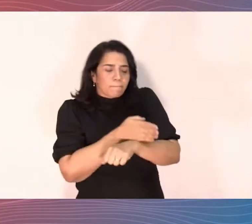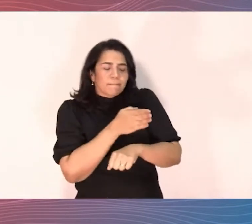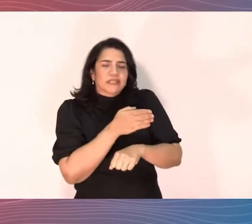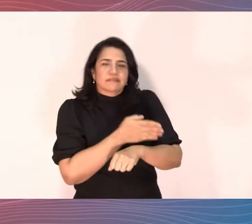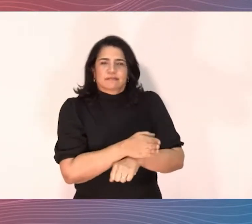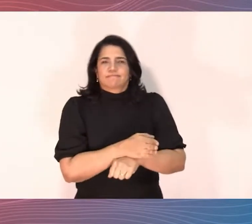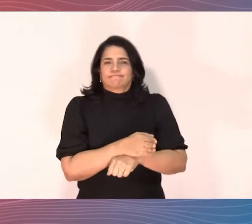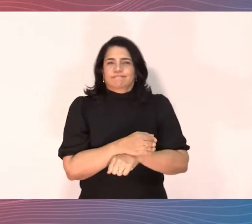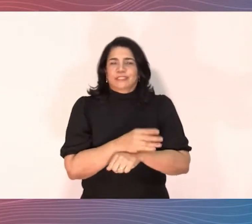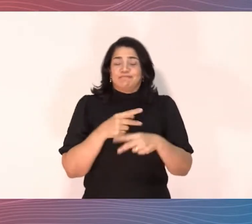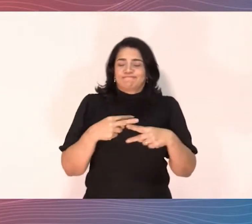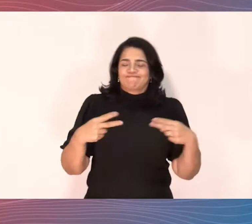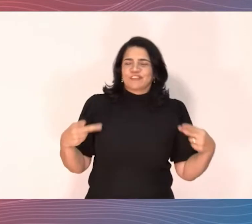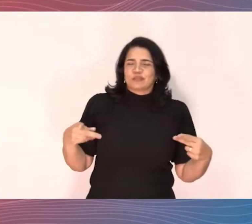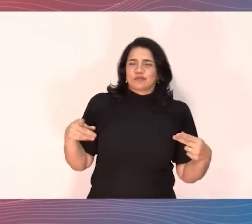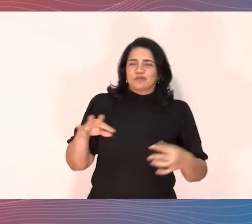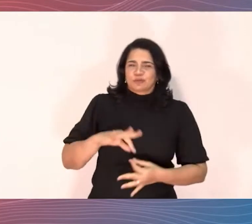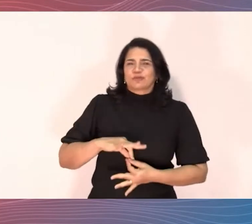é amor.